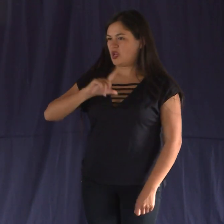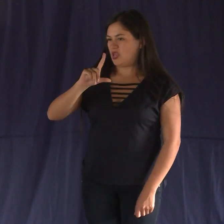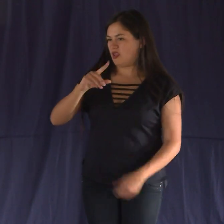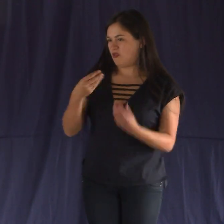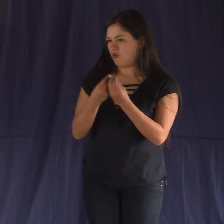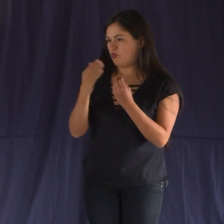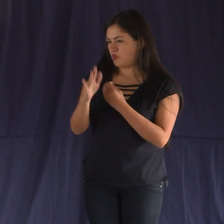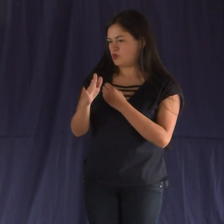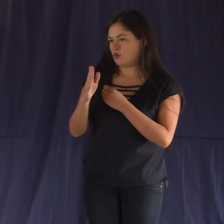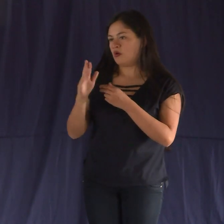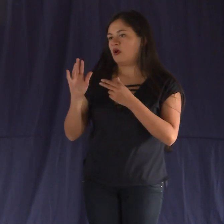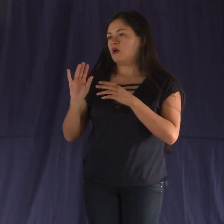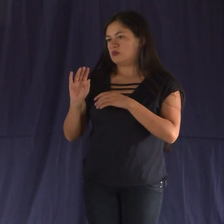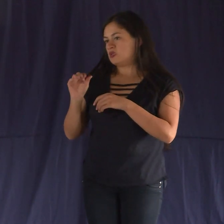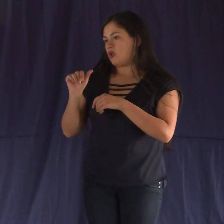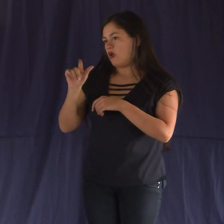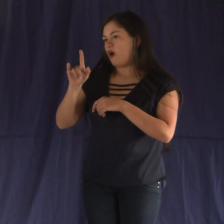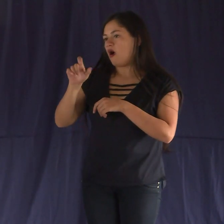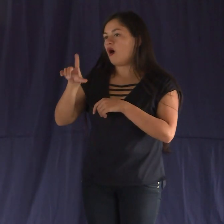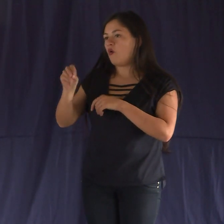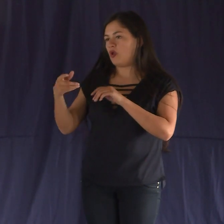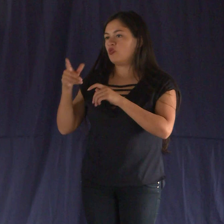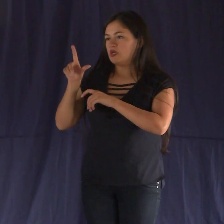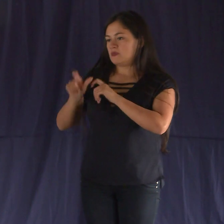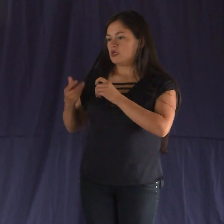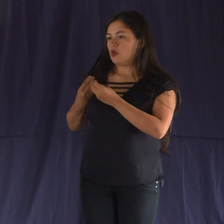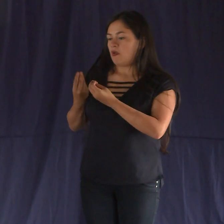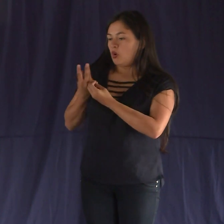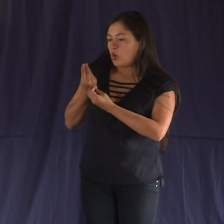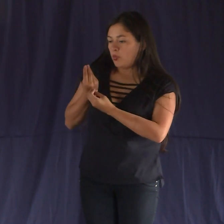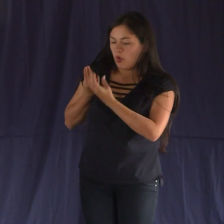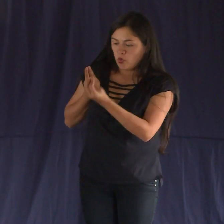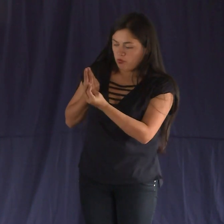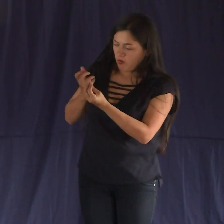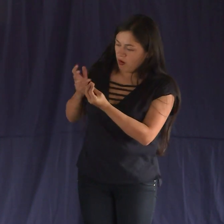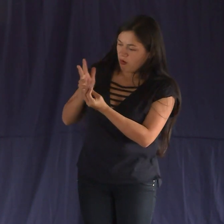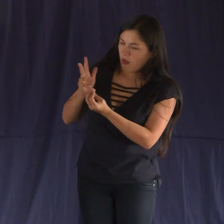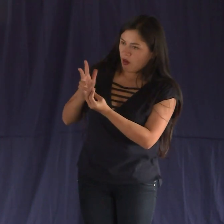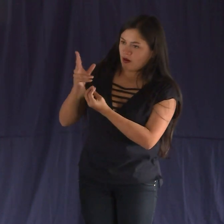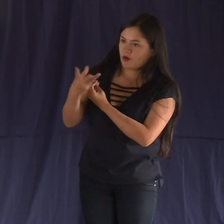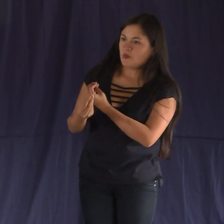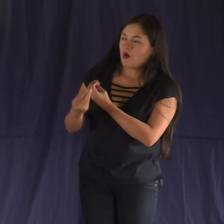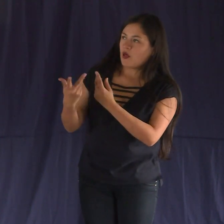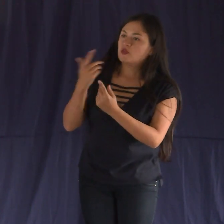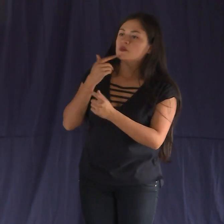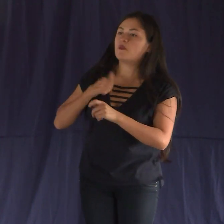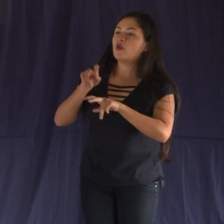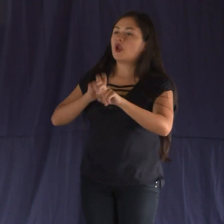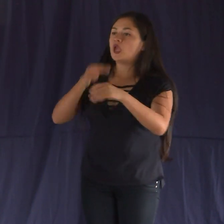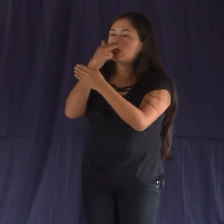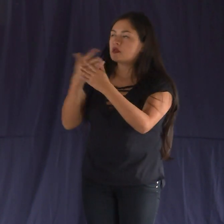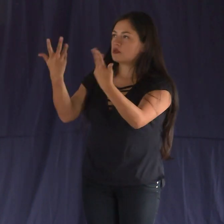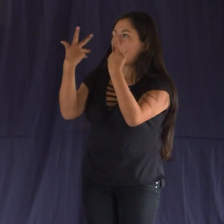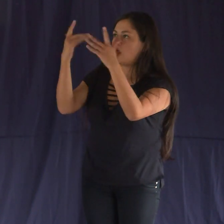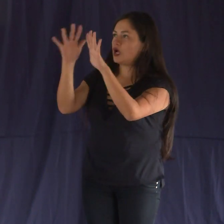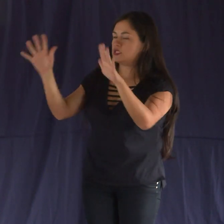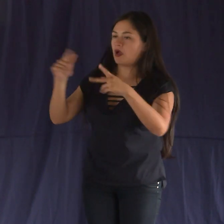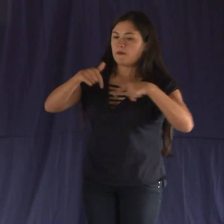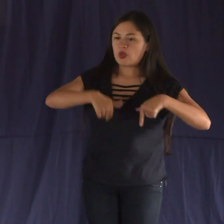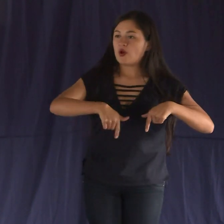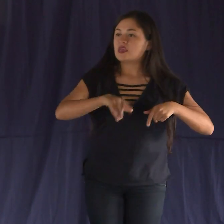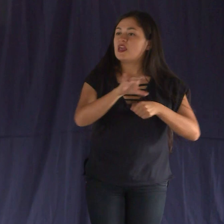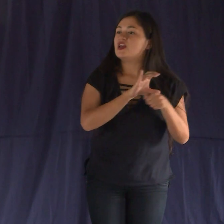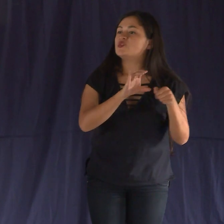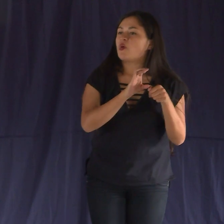a la cultura de Occidente, nos mandan a la escuela. Nosotros ya tenemos menos espacio para interactuar con los abuelos.